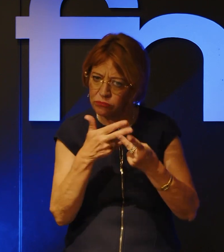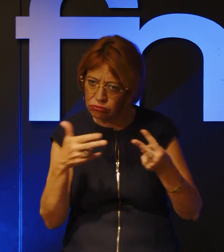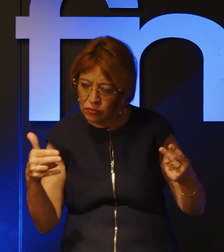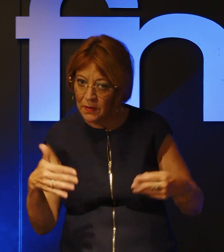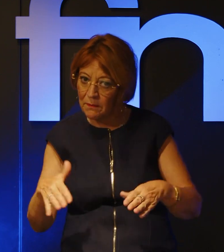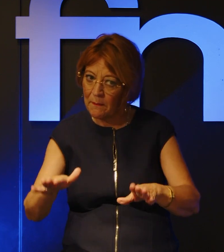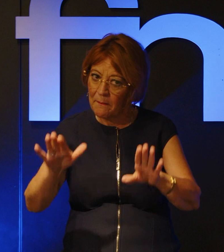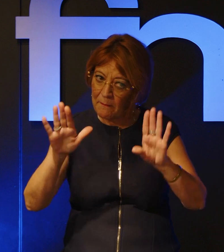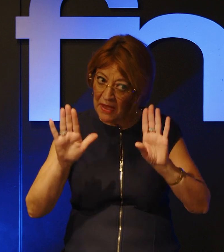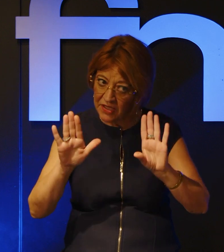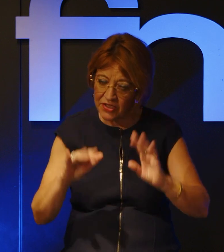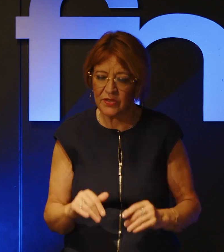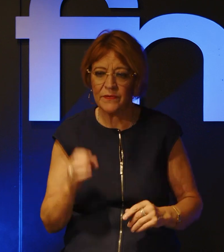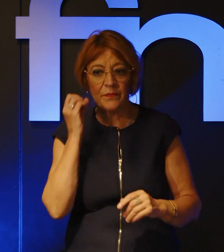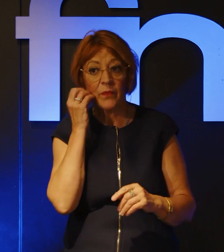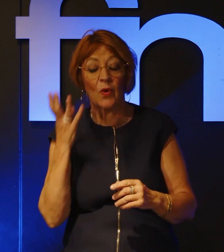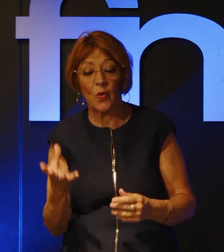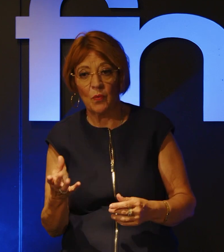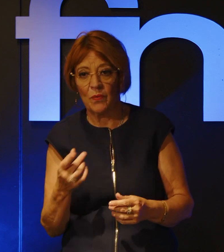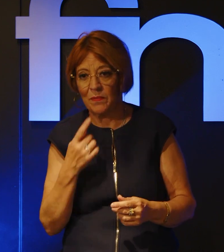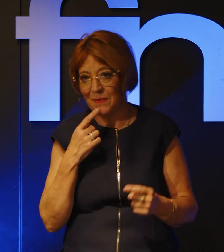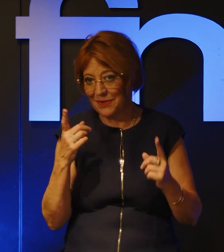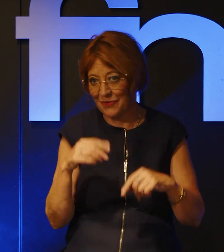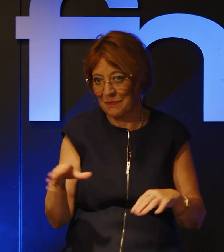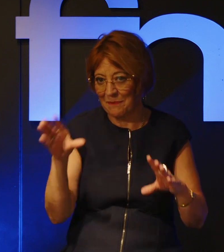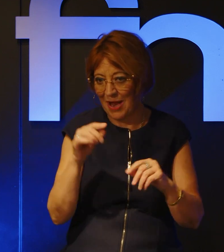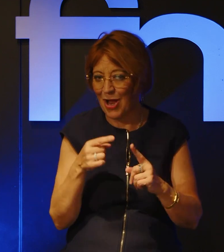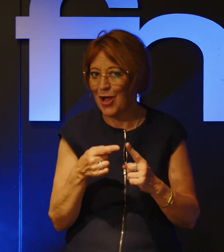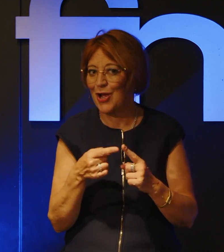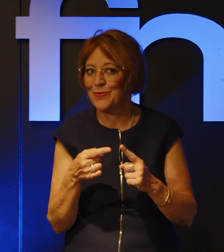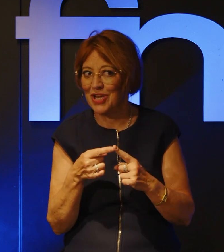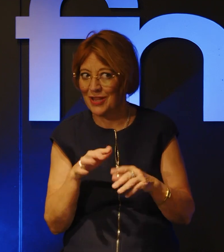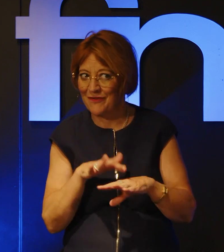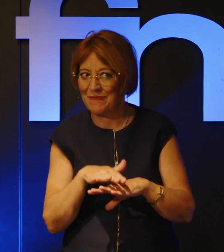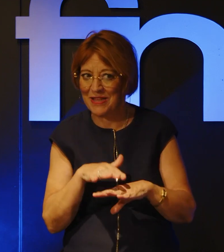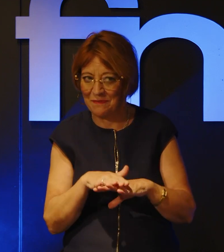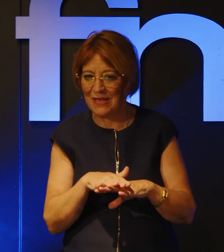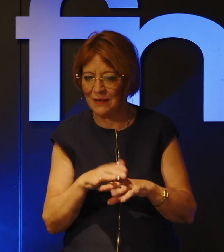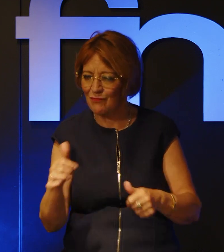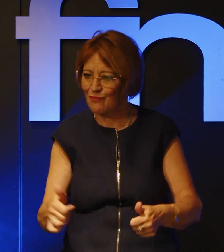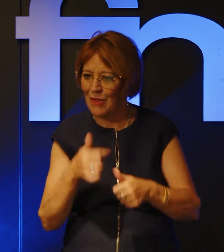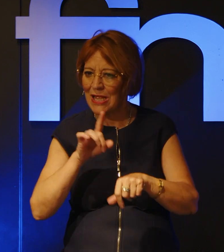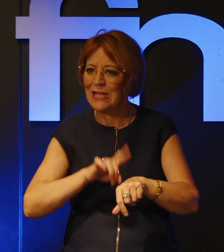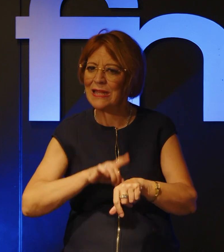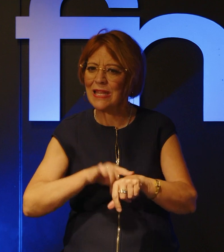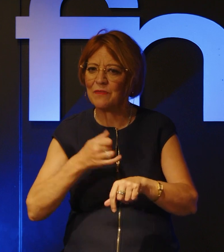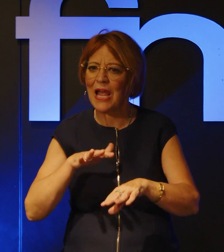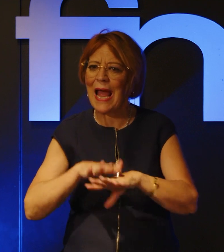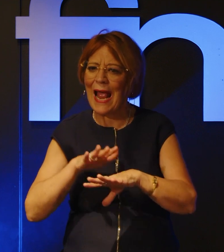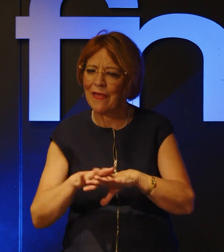entanto como mais uma vez o objetivo do algoritmo é optimizar o tempo que passamos